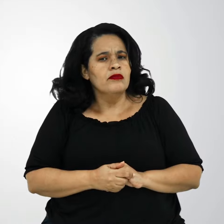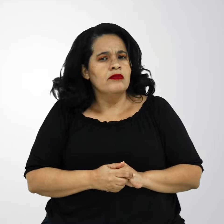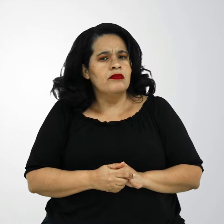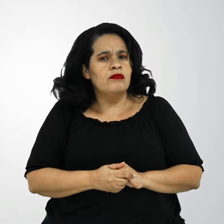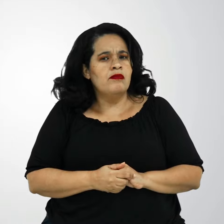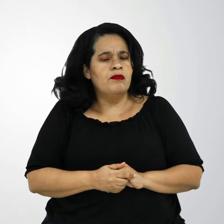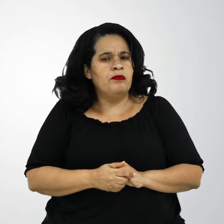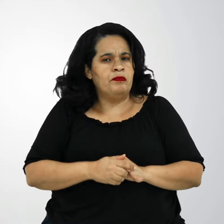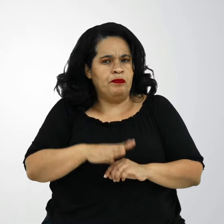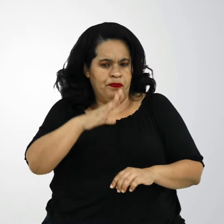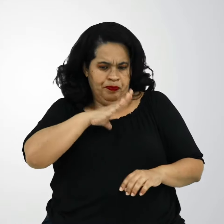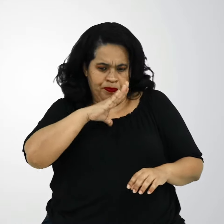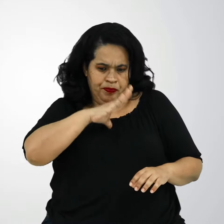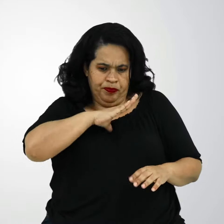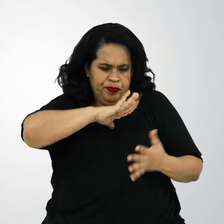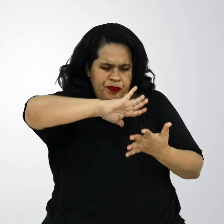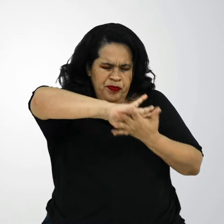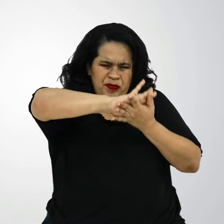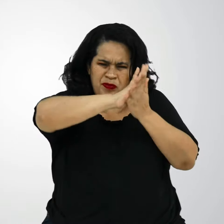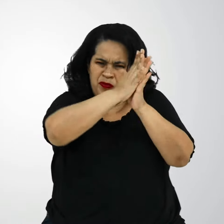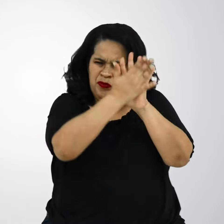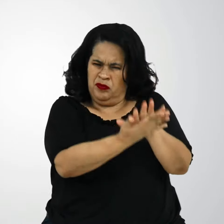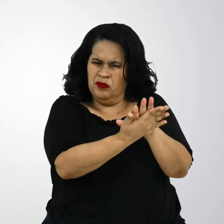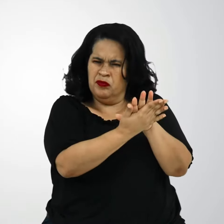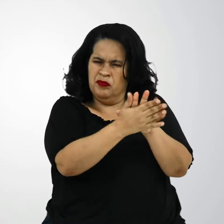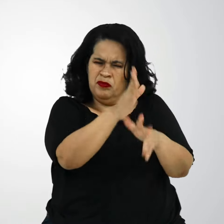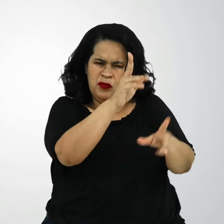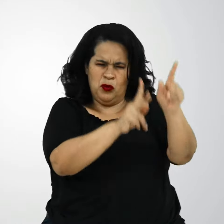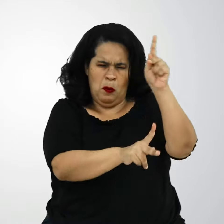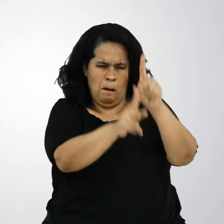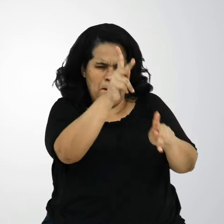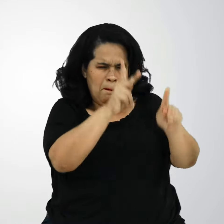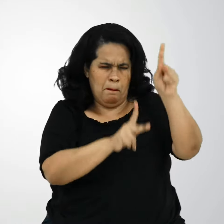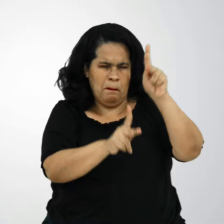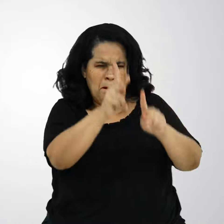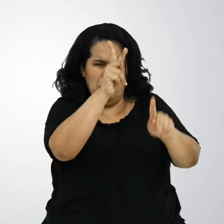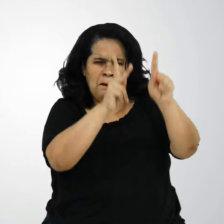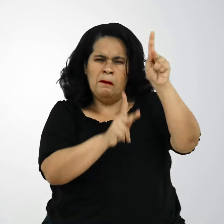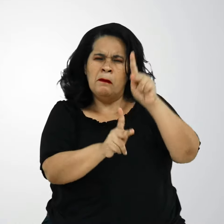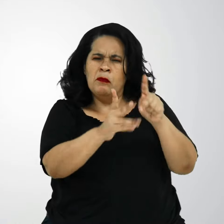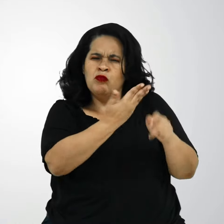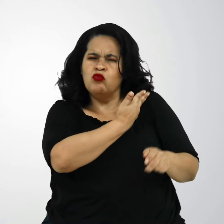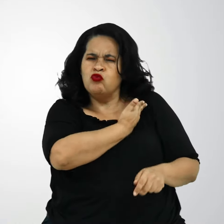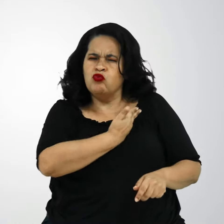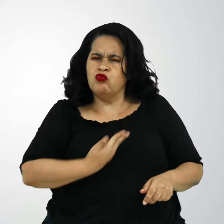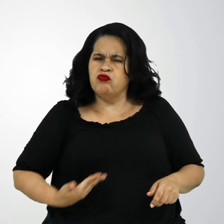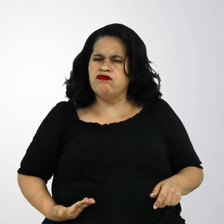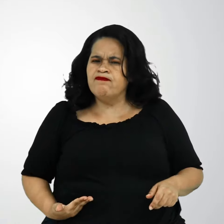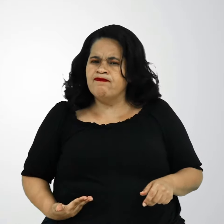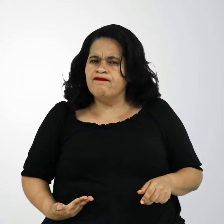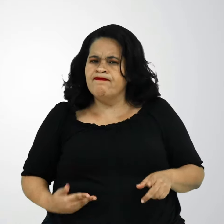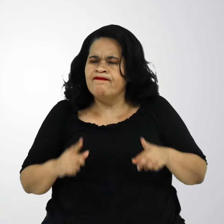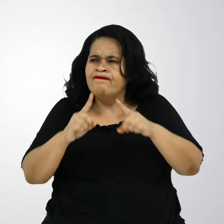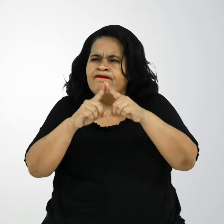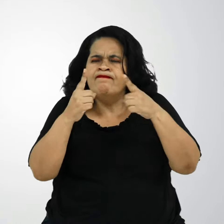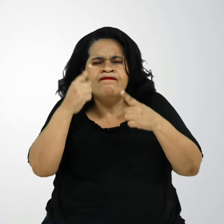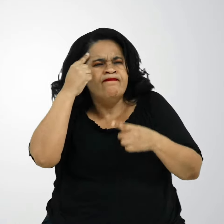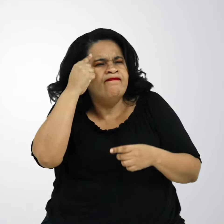será destruída pelo povo do governante que virá. Né, quem que é esse governante aí?